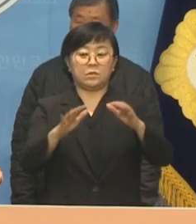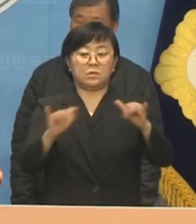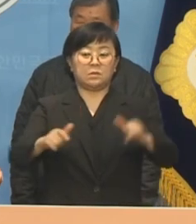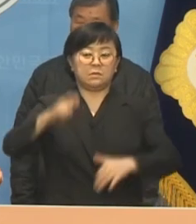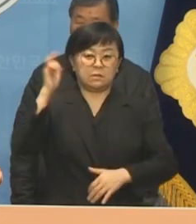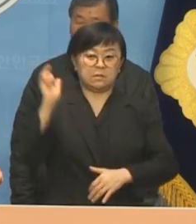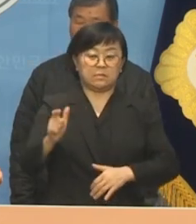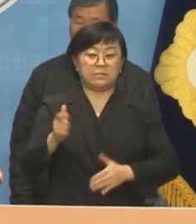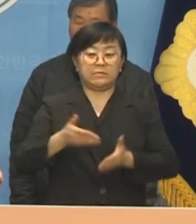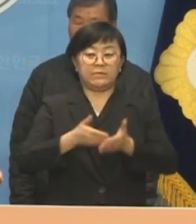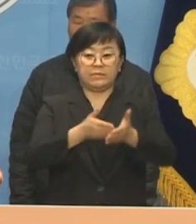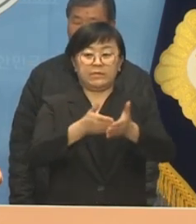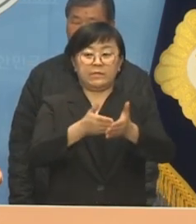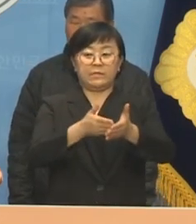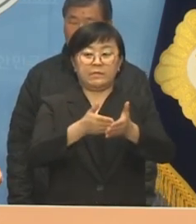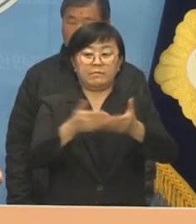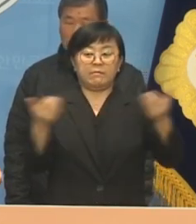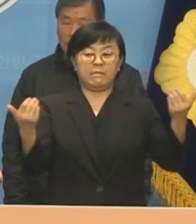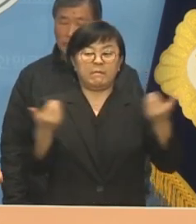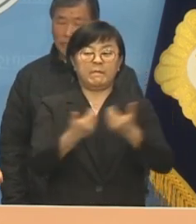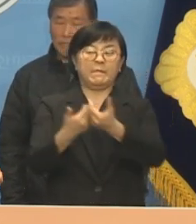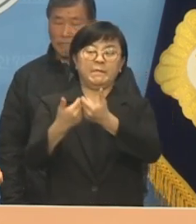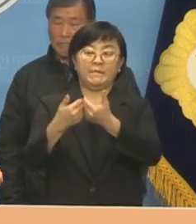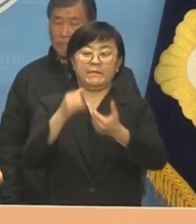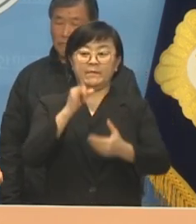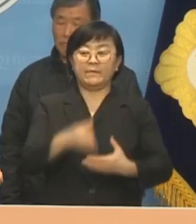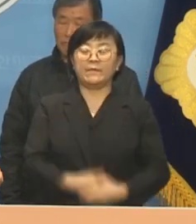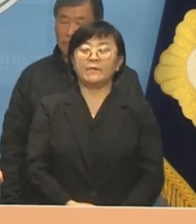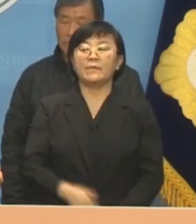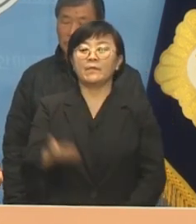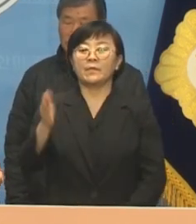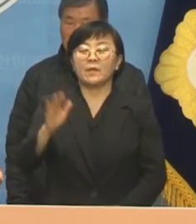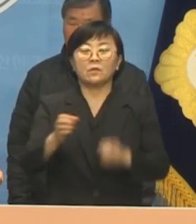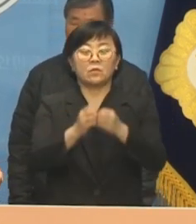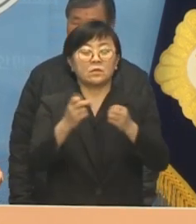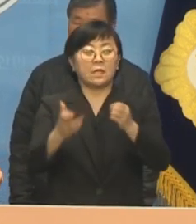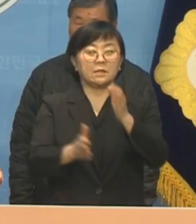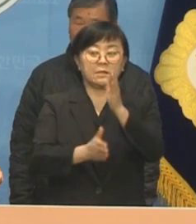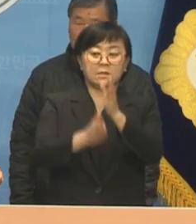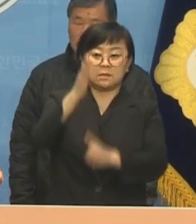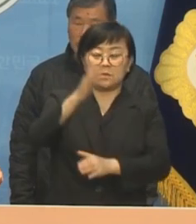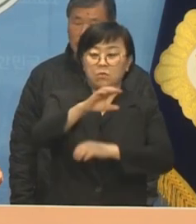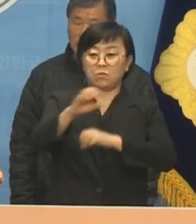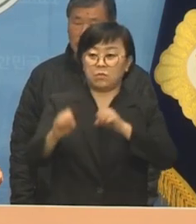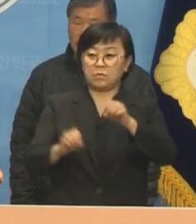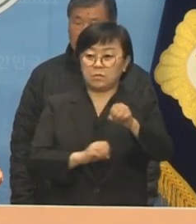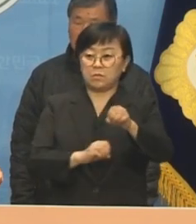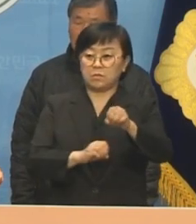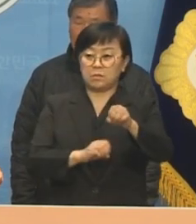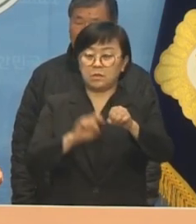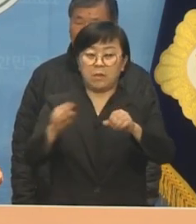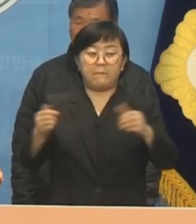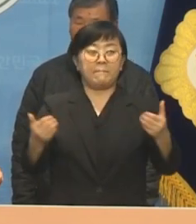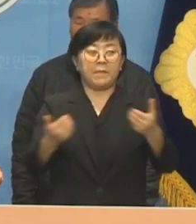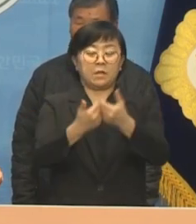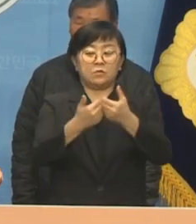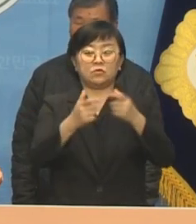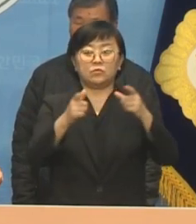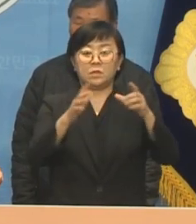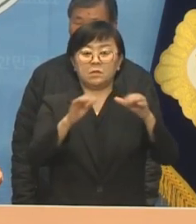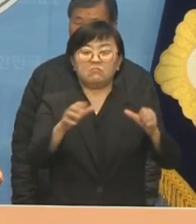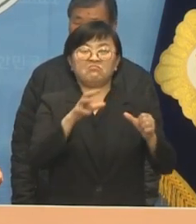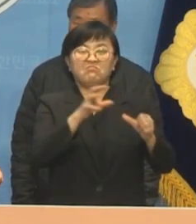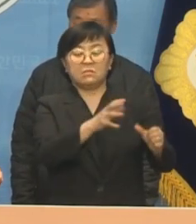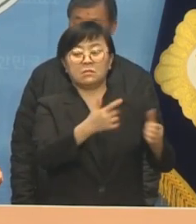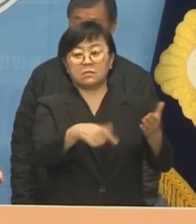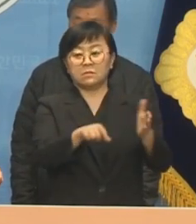강력한 항의와 반발이 있었습니다. 그러자 논산시는 오히려 이에 반발하는 주민들을